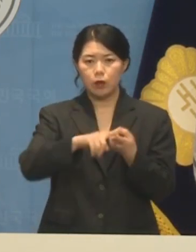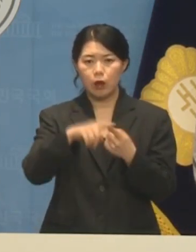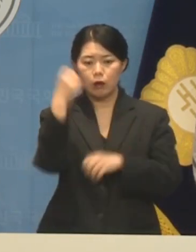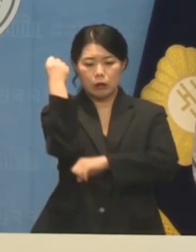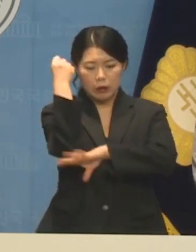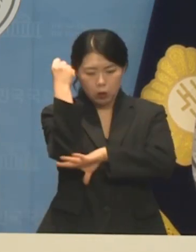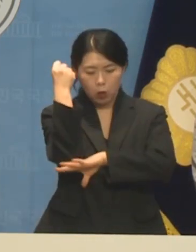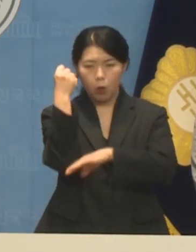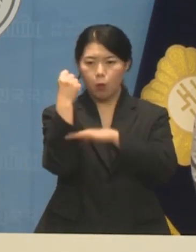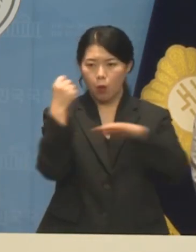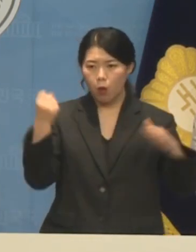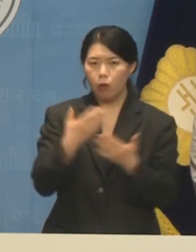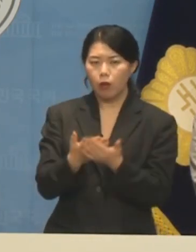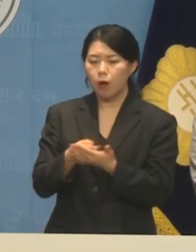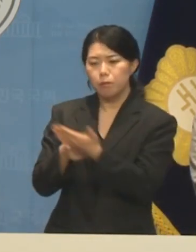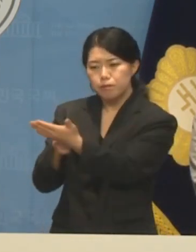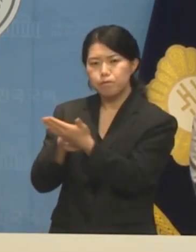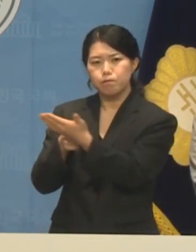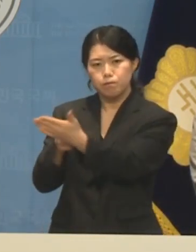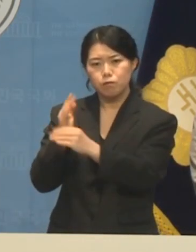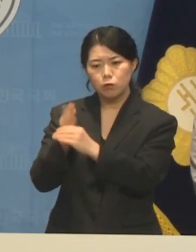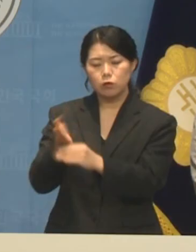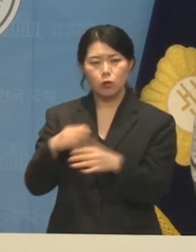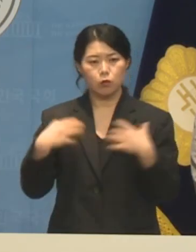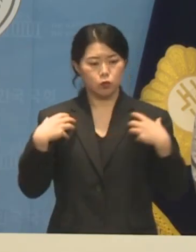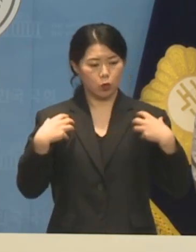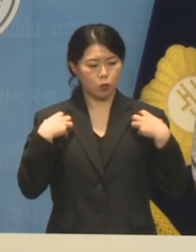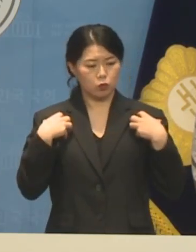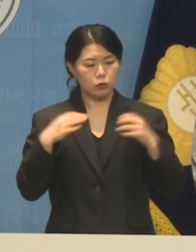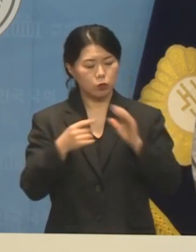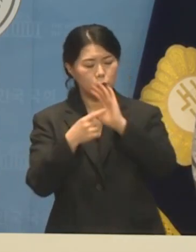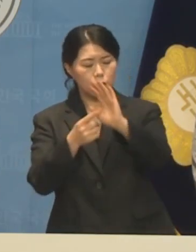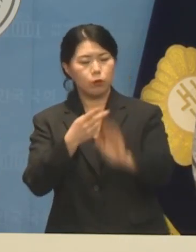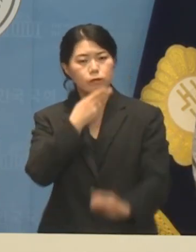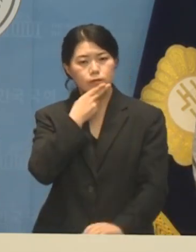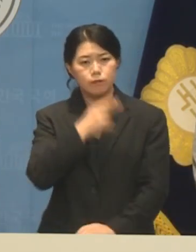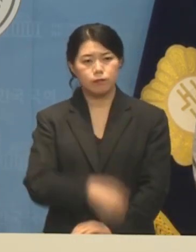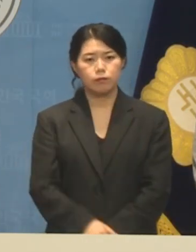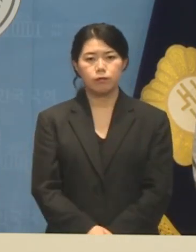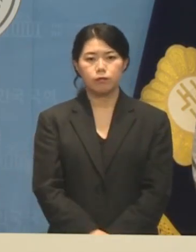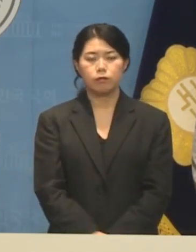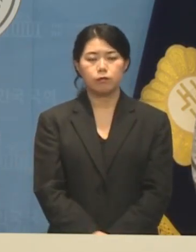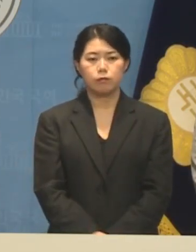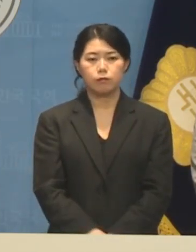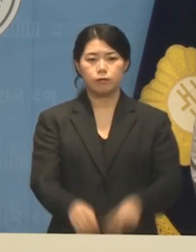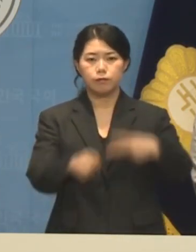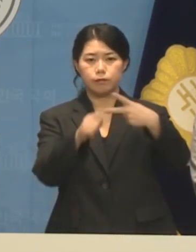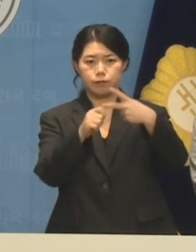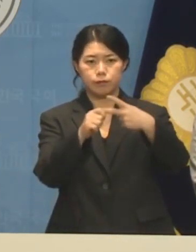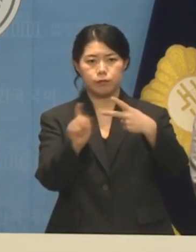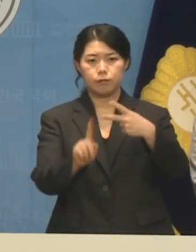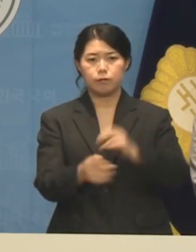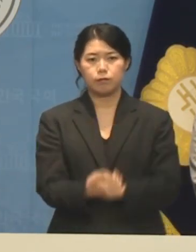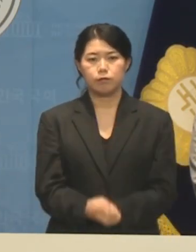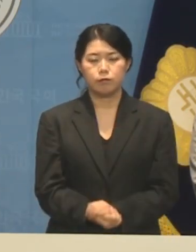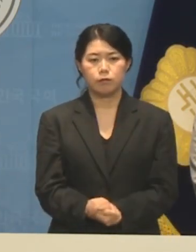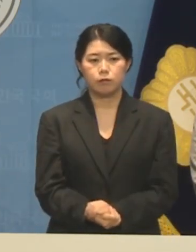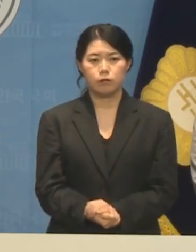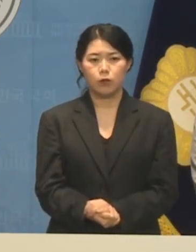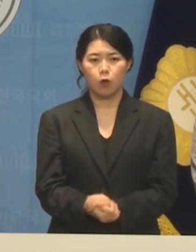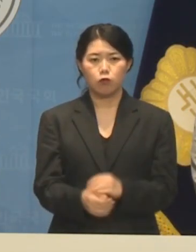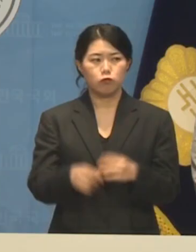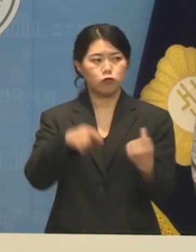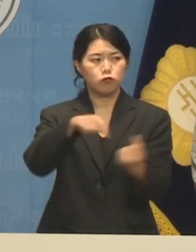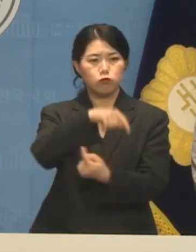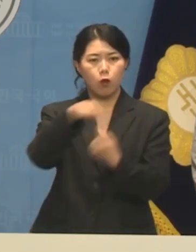것들을 지속적으로 요구하고 있음에도 불구하고 중앙정부가 공개를 하고 있지 않고요. 두 번째는 방만한